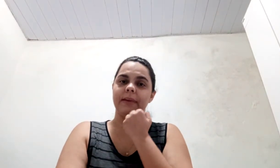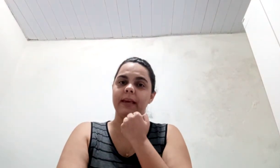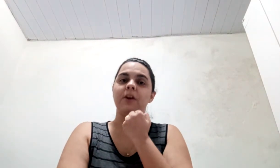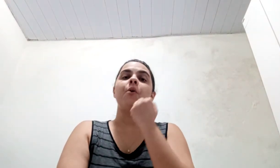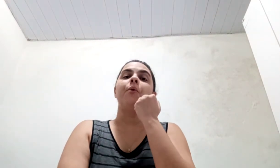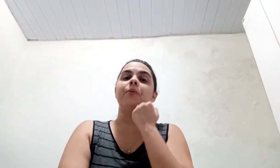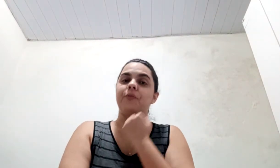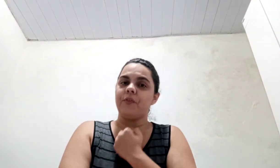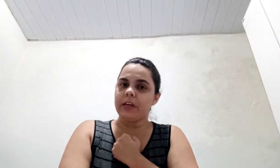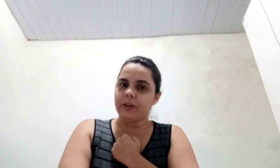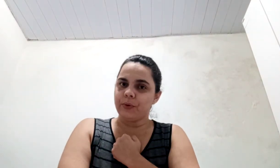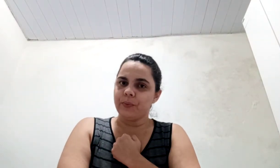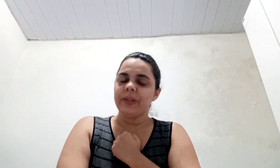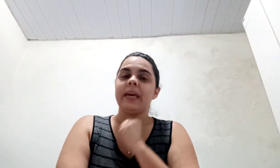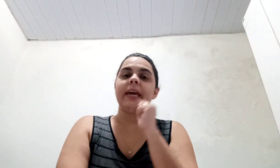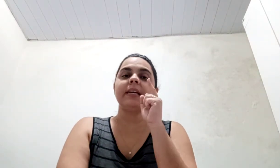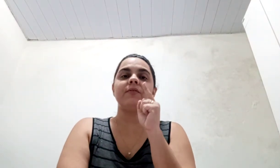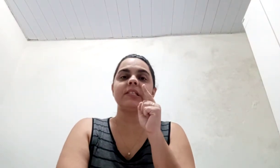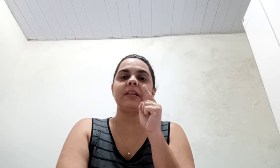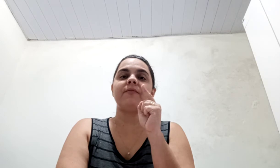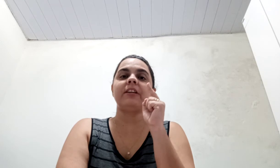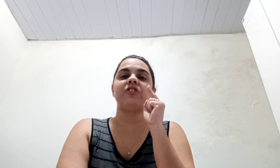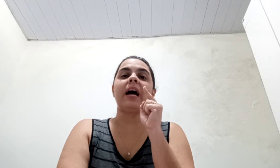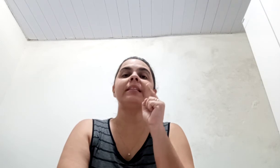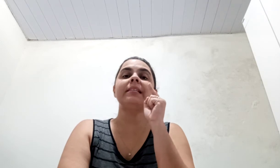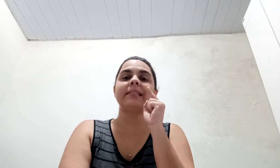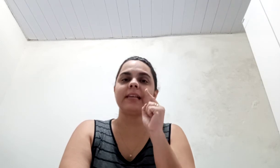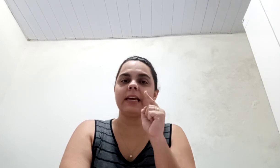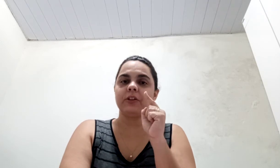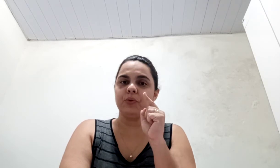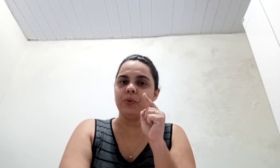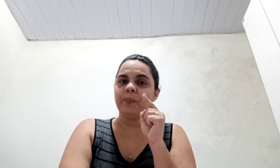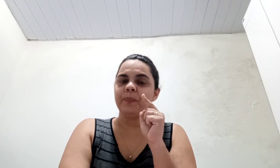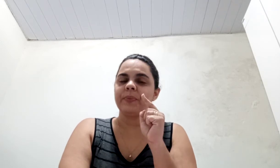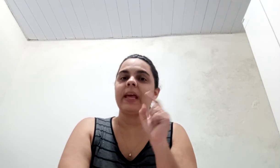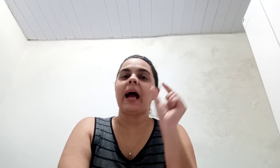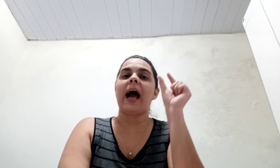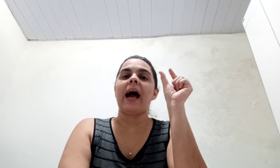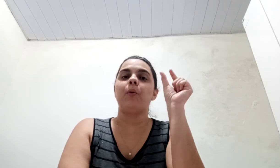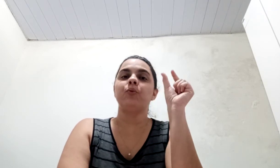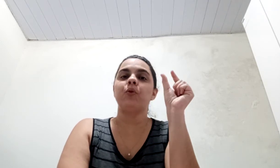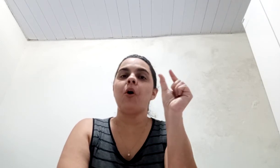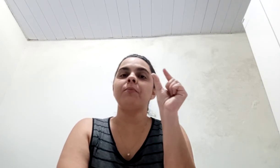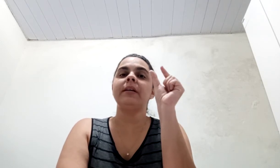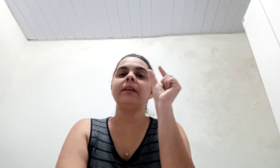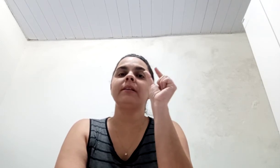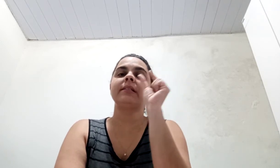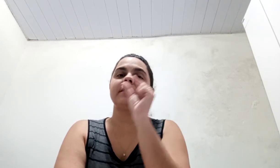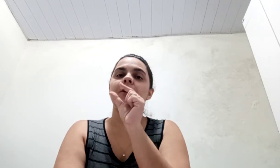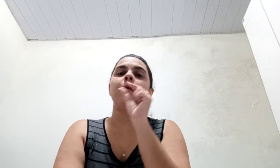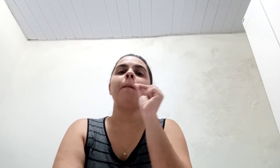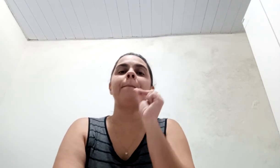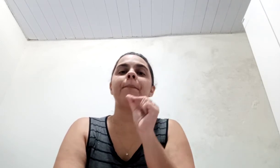mim o vídeo em que você vai estar dizendo o nome seu